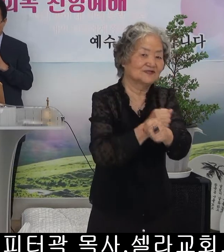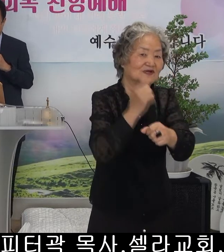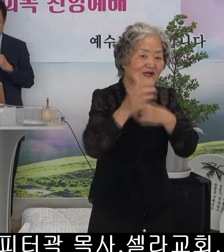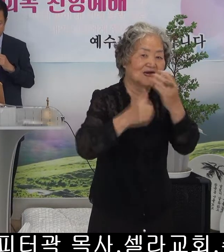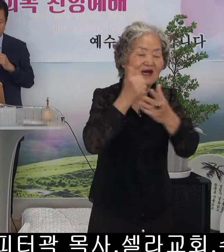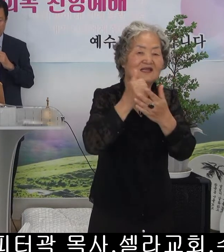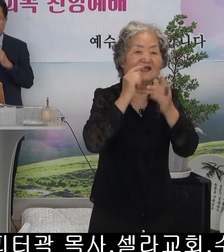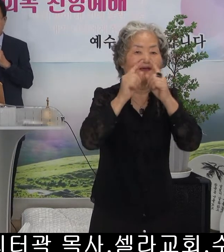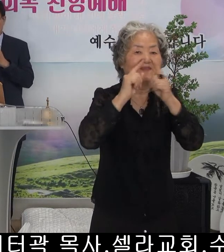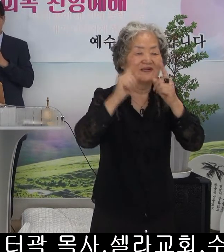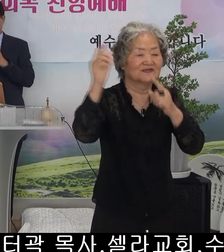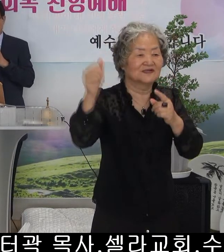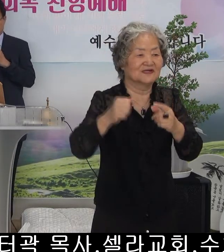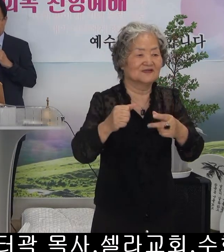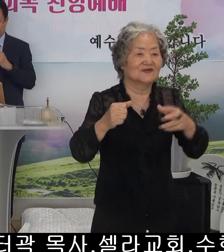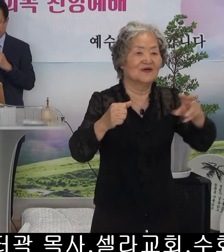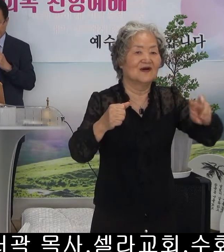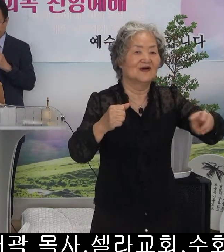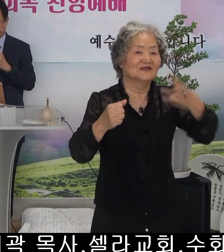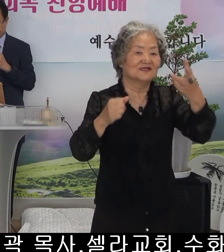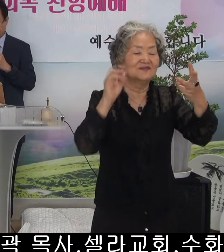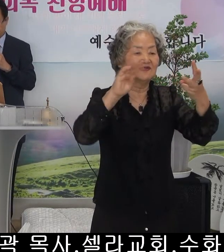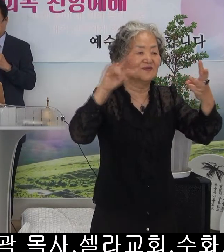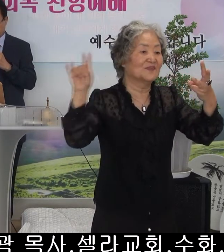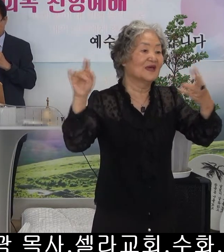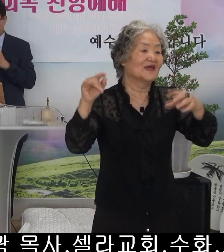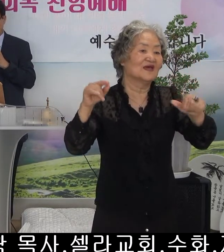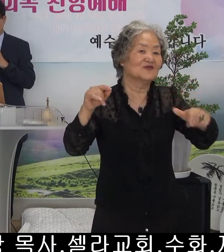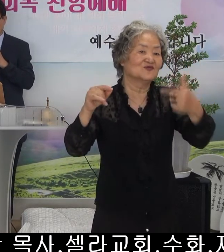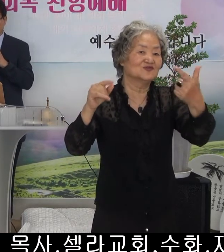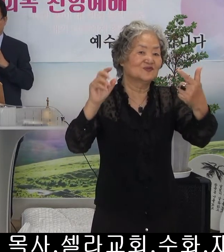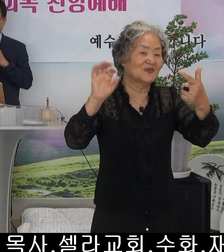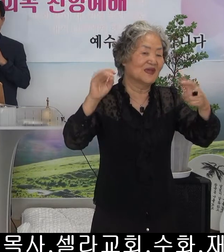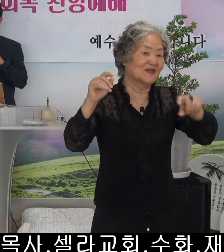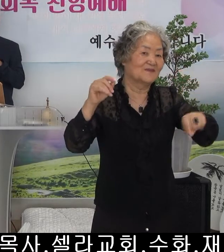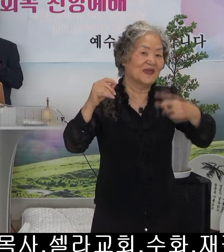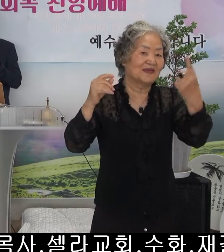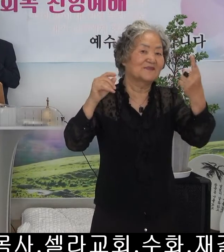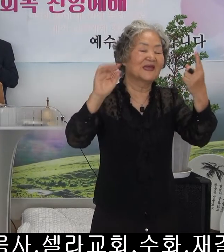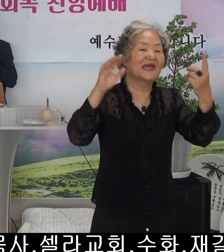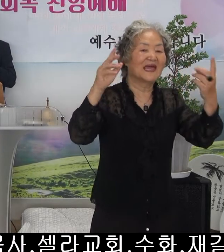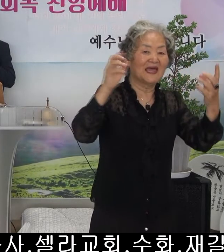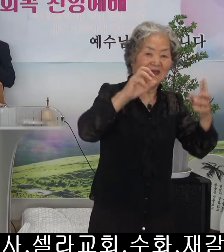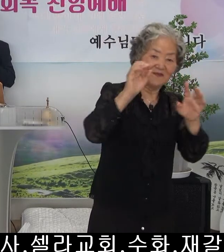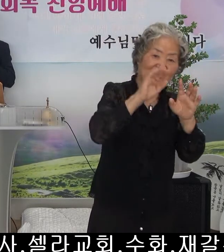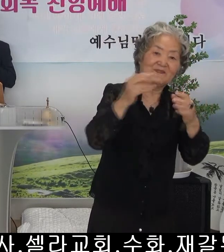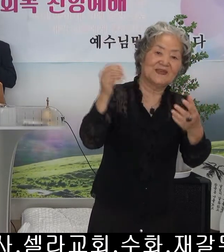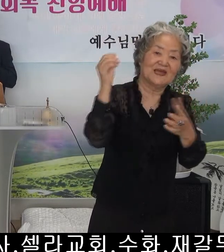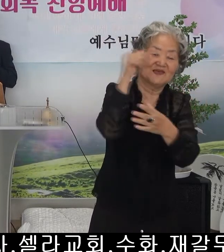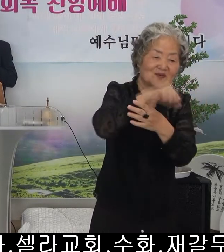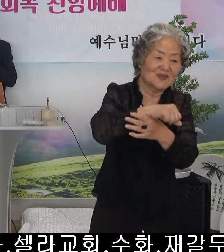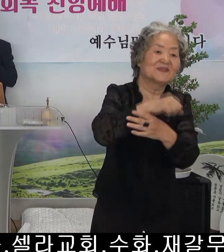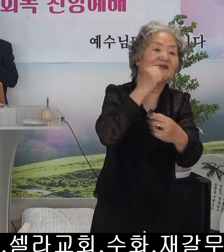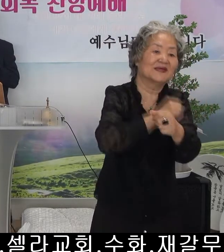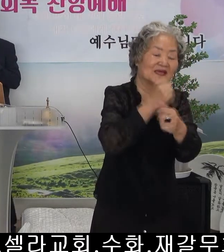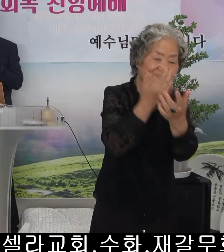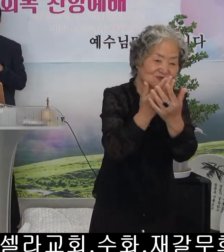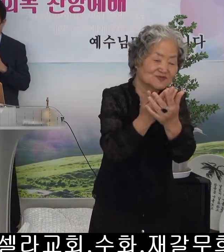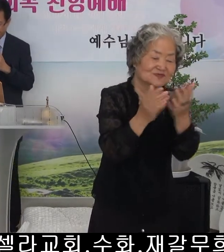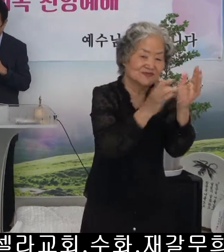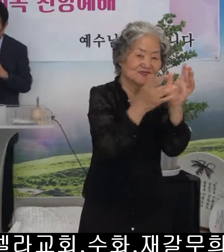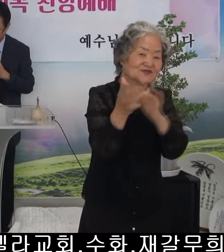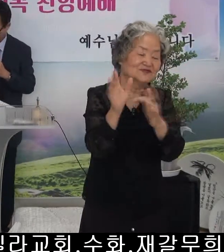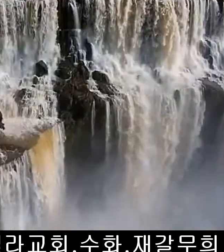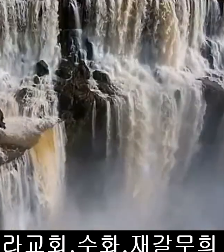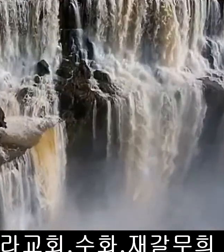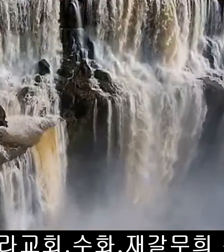60배, 100배로 영광받아 주옵소서. 아멘. 우리를 지혜서 구원하신 주 예수님의 이름으로 기도합니다. 아멘.